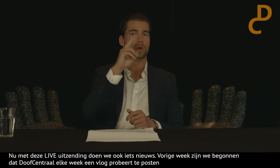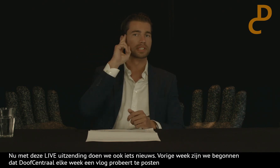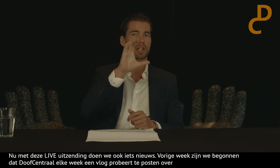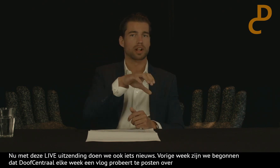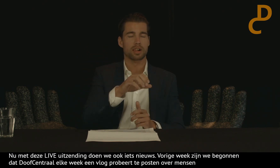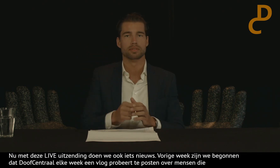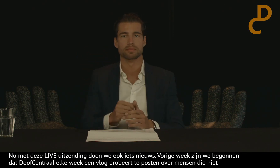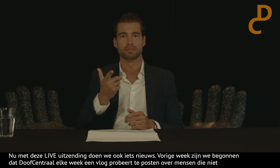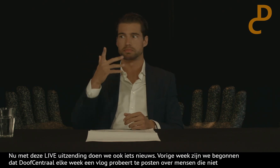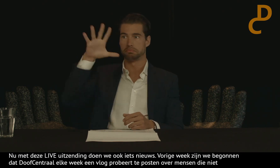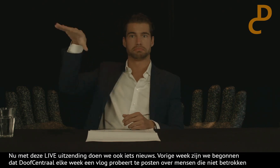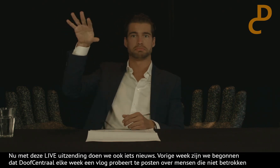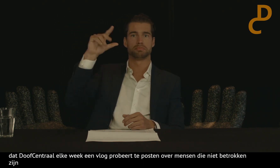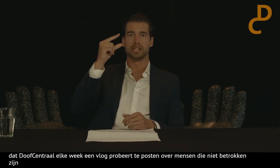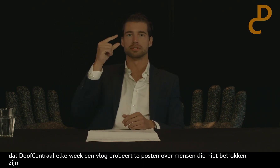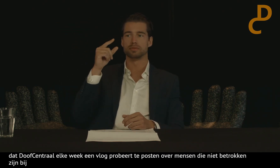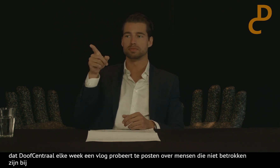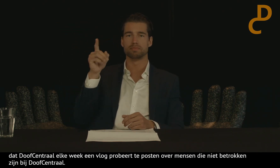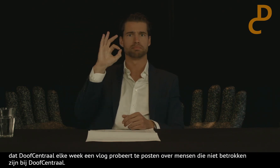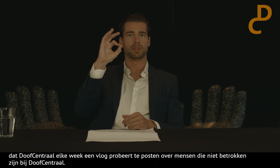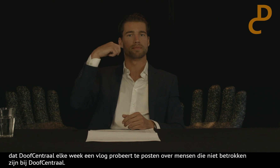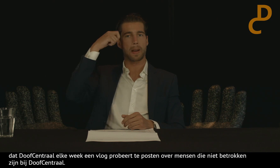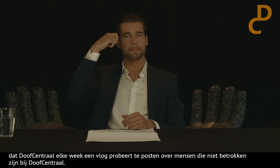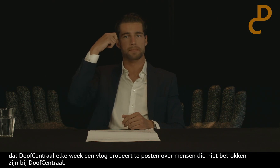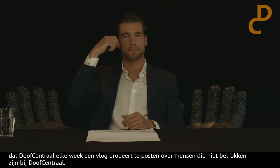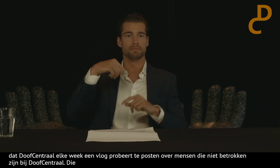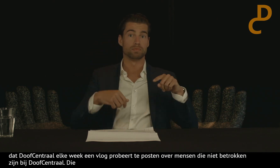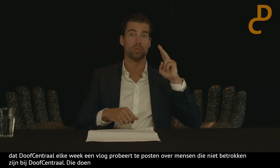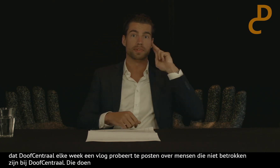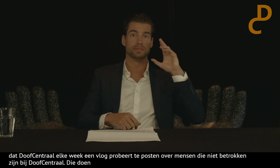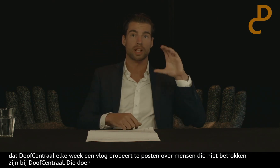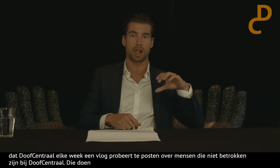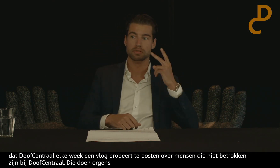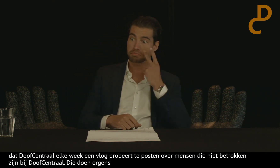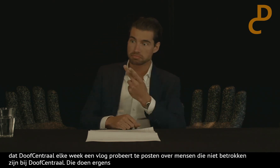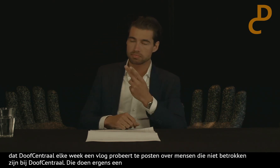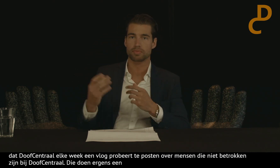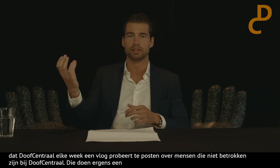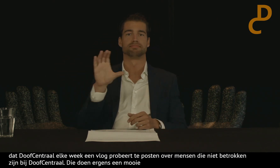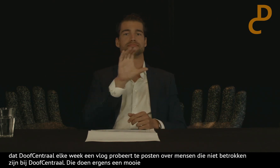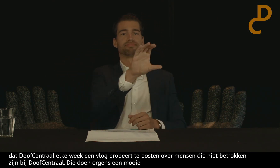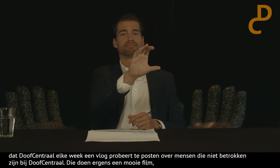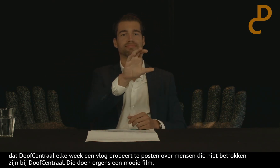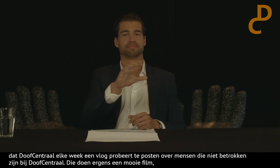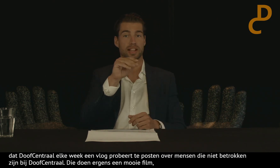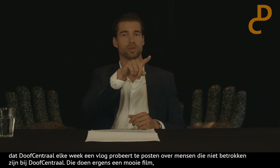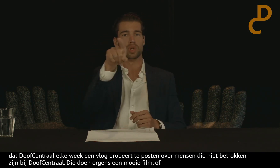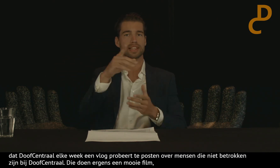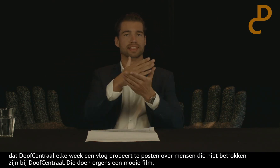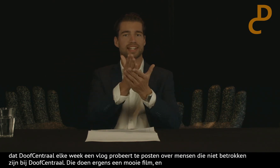zijn bij Doof Centraal. Die doen ergens een mooie filmpje en Doof Centraal ziet dat en die post dat dan.